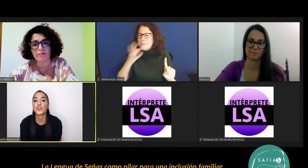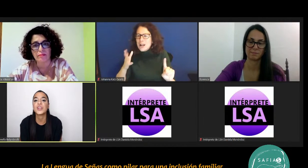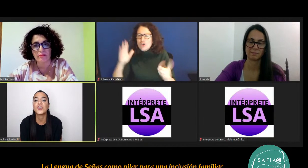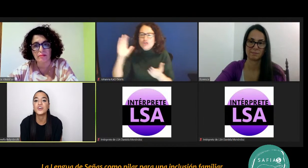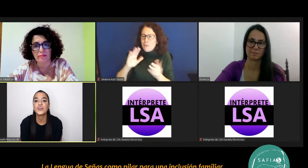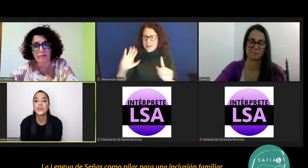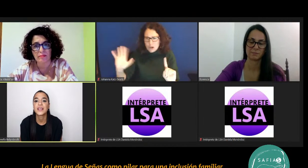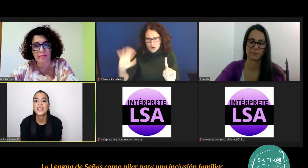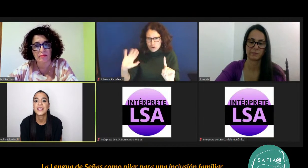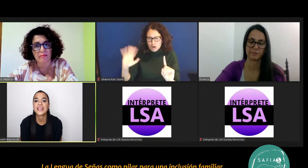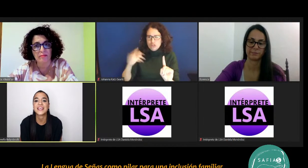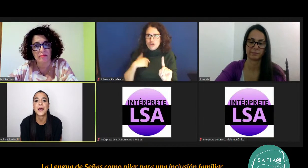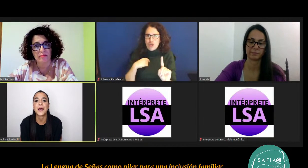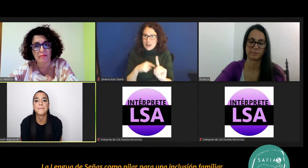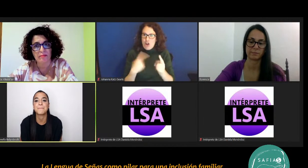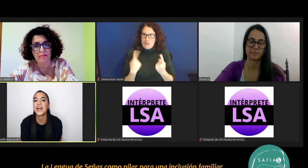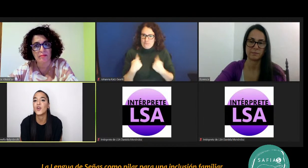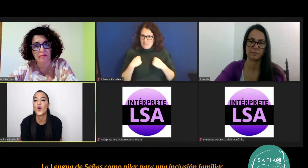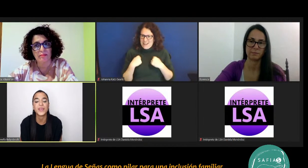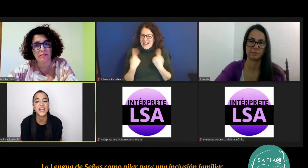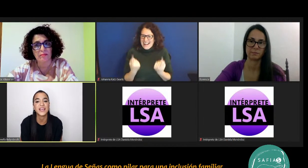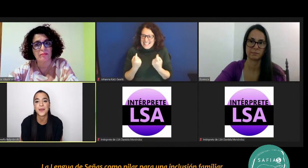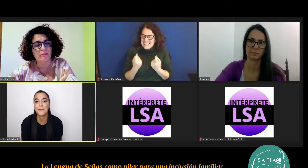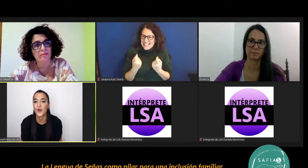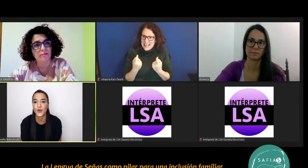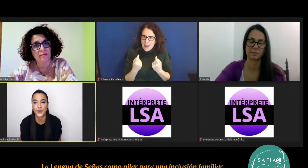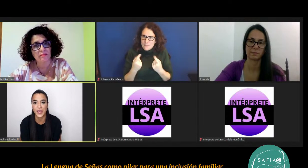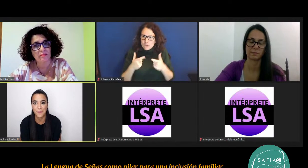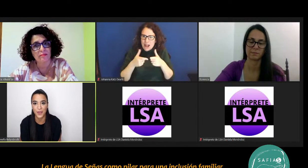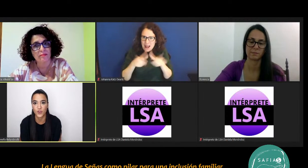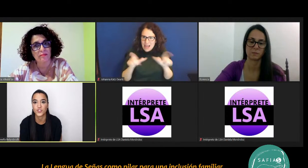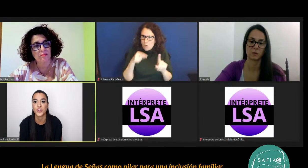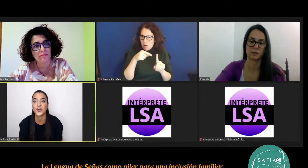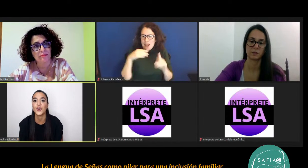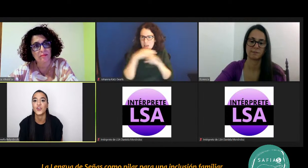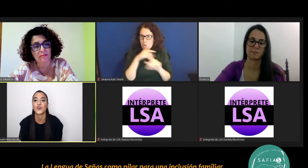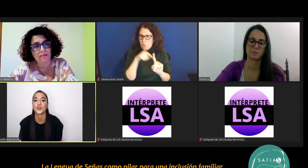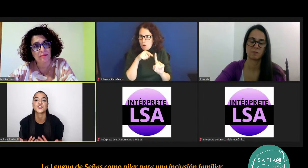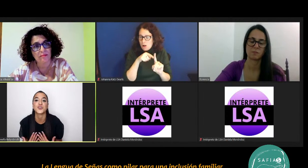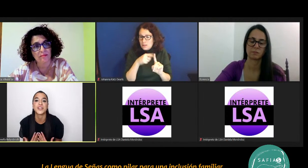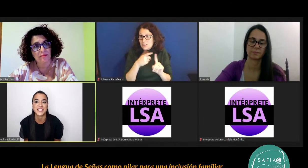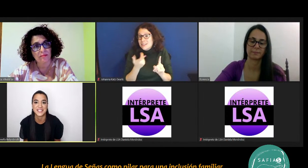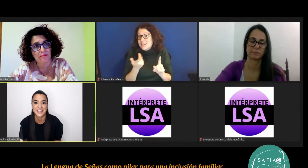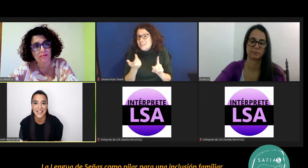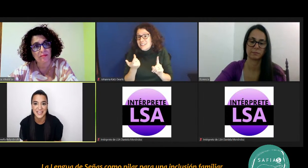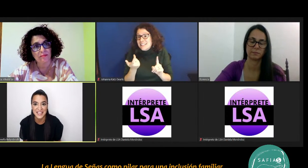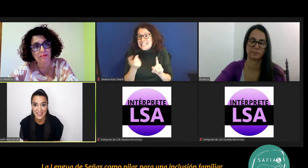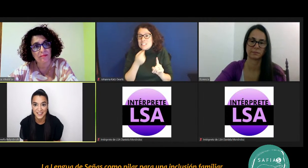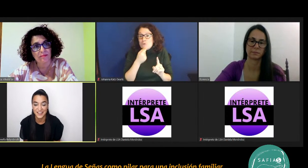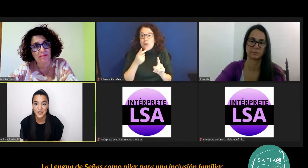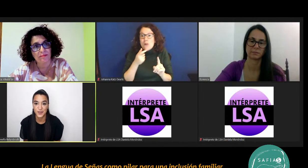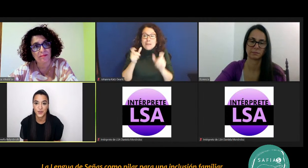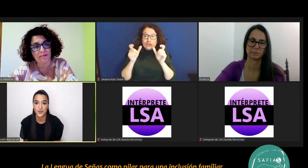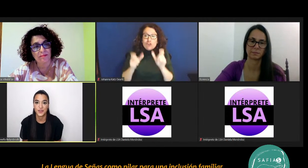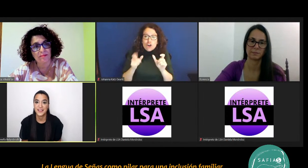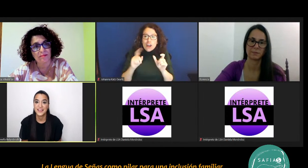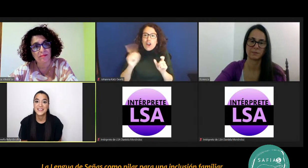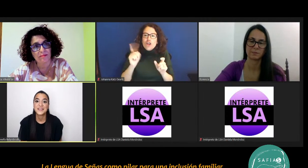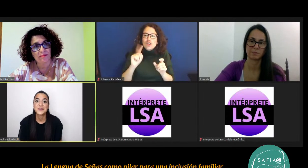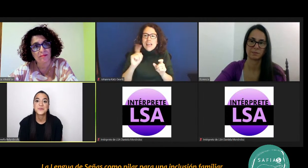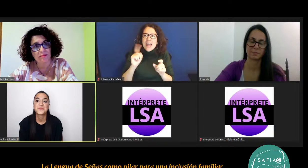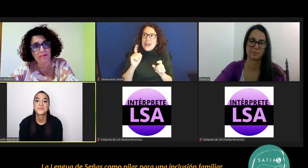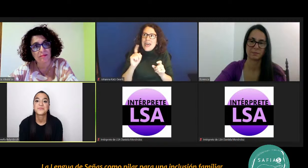Yo no digo que está mal o bien, que es mejor o que es peor. Yo digo lo que yo necesitaría.